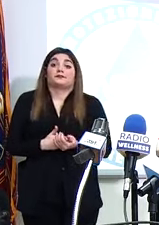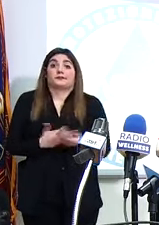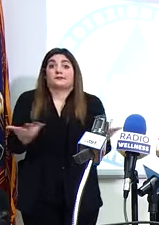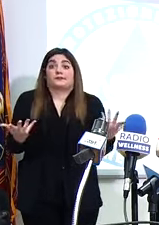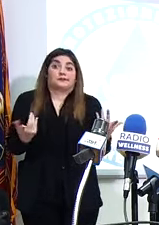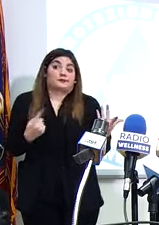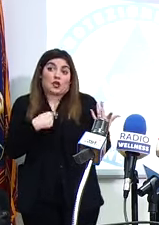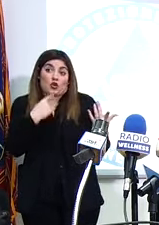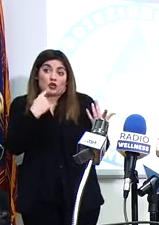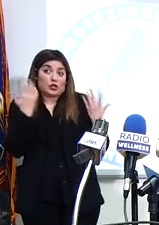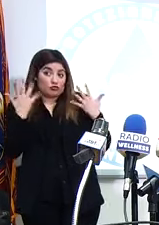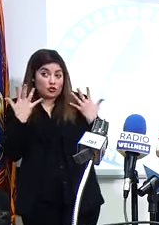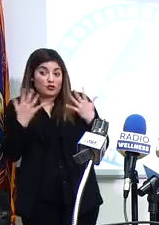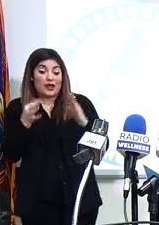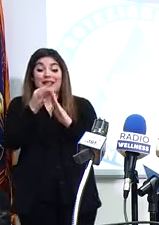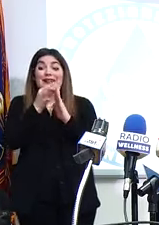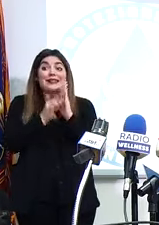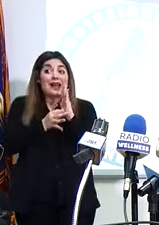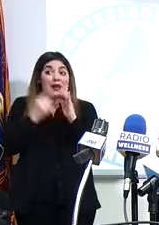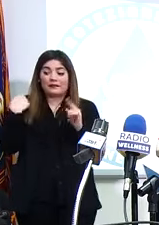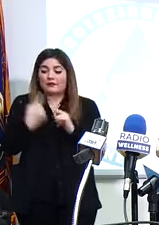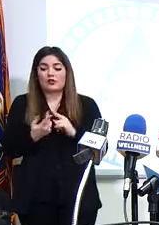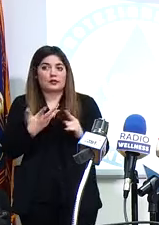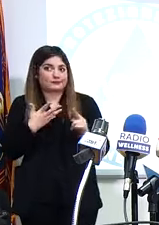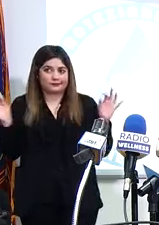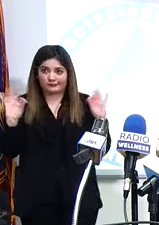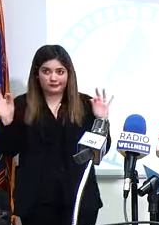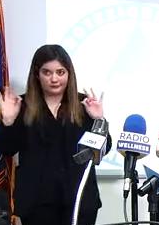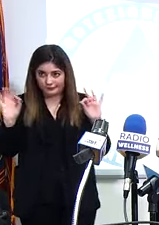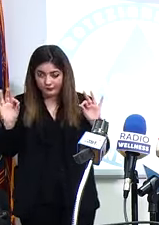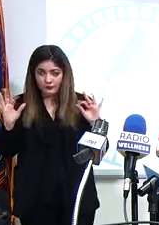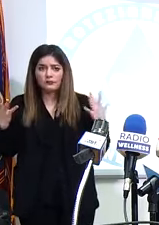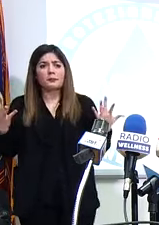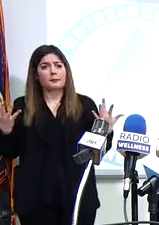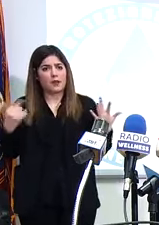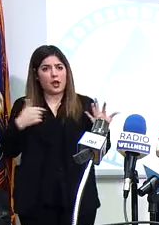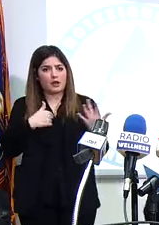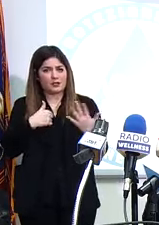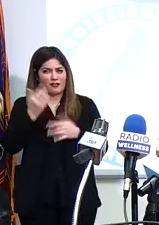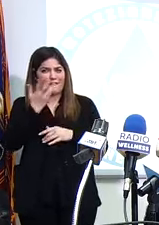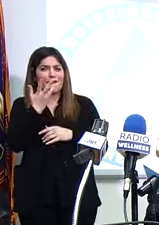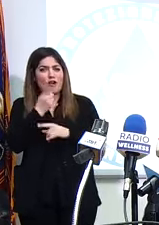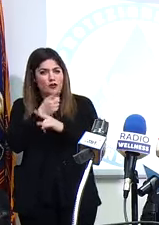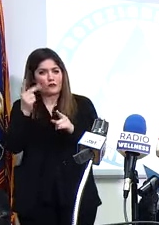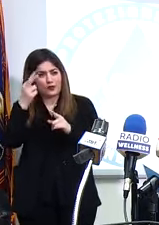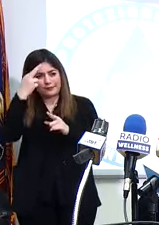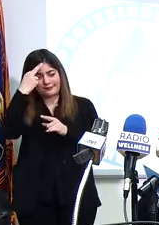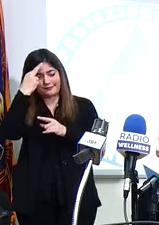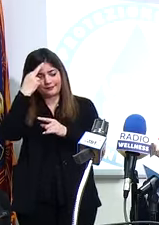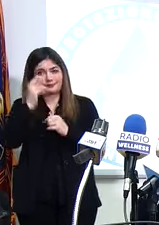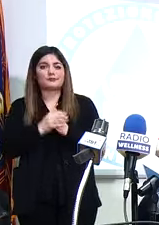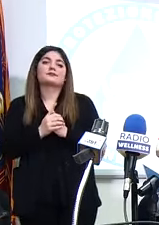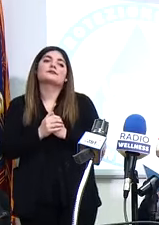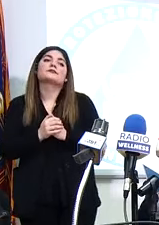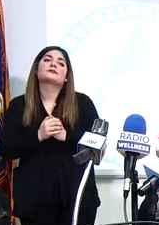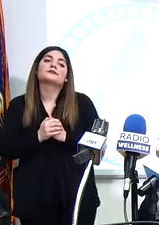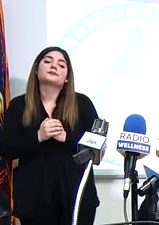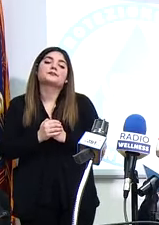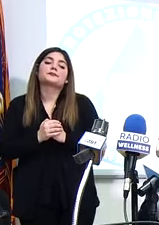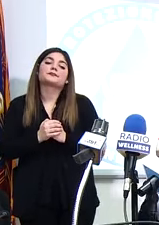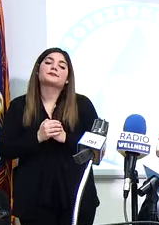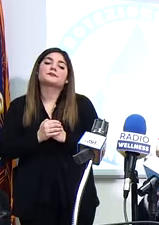effettivamente non ci sono, ma io vi faccio osservare. Allora, cioè, non sono consistenti, nel